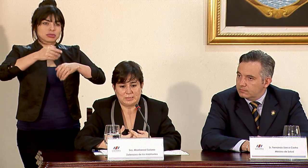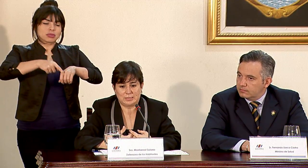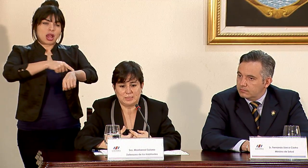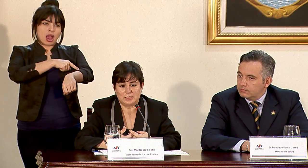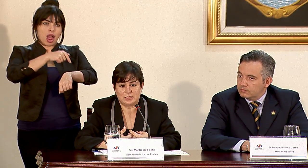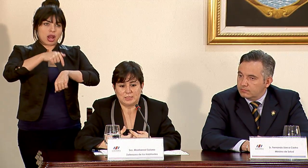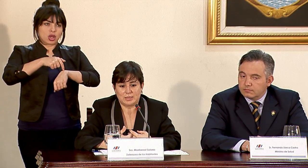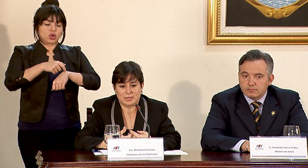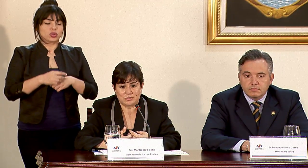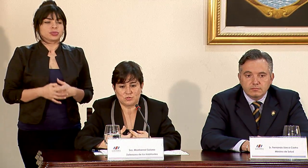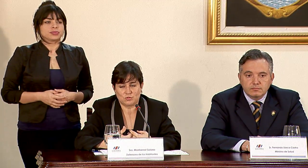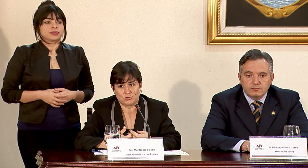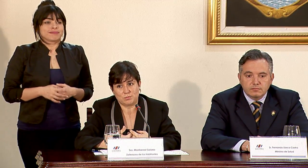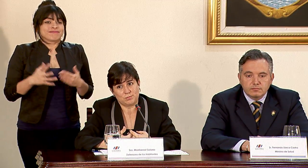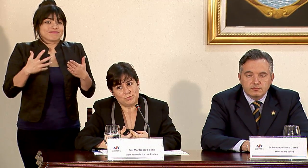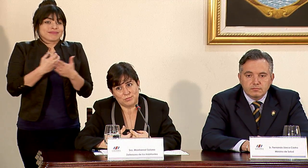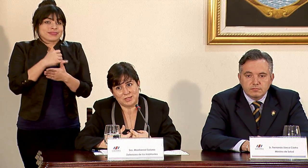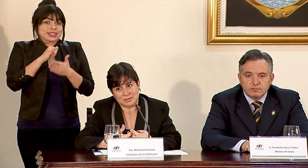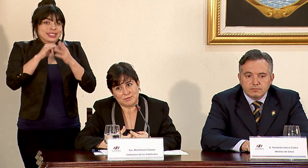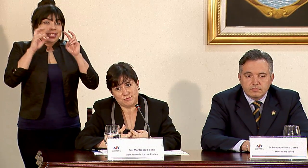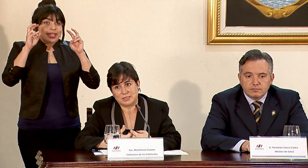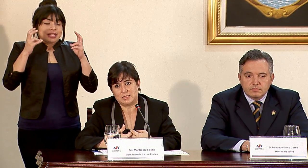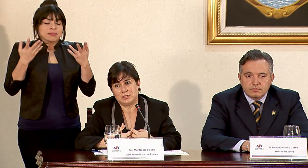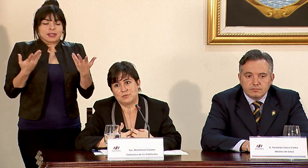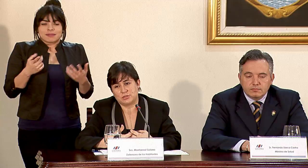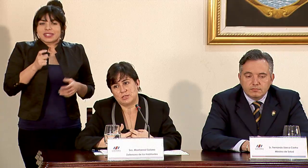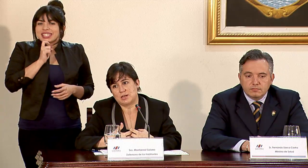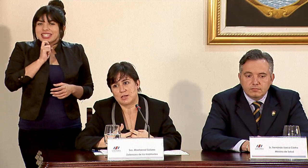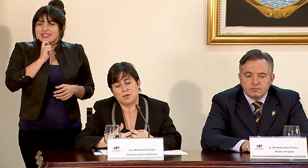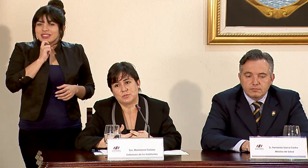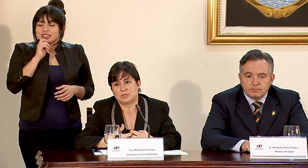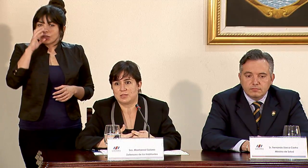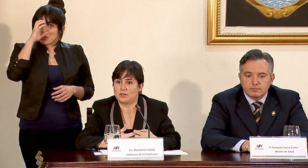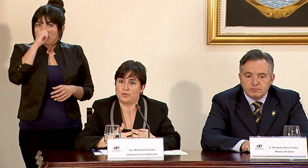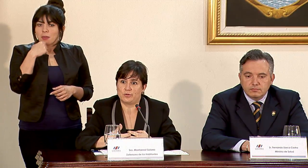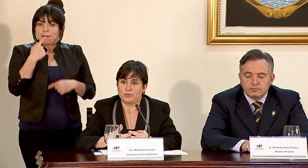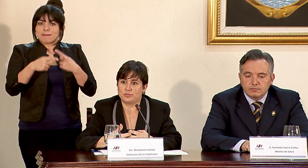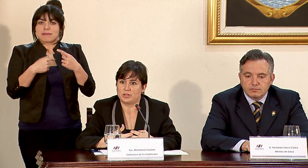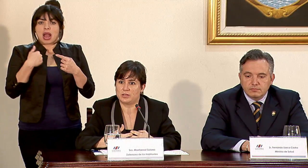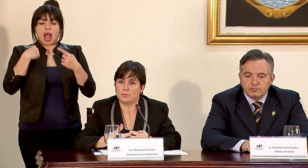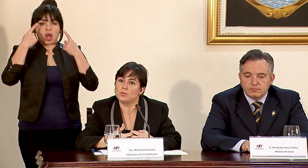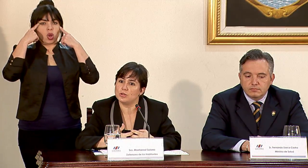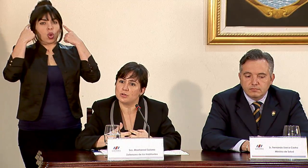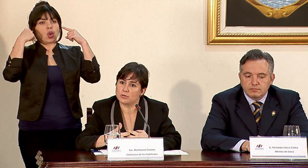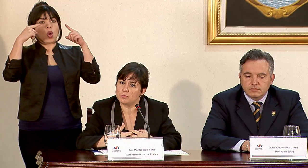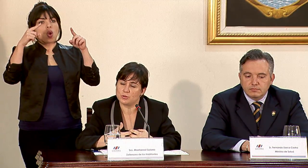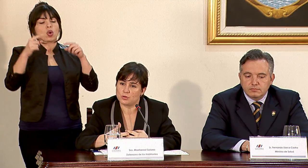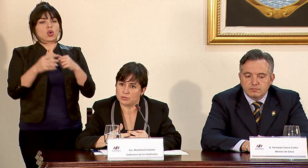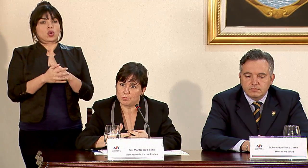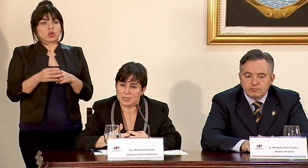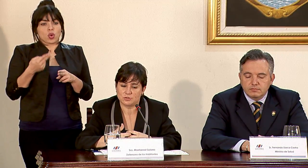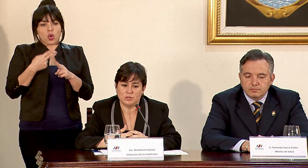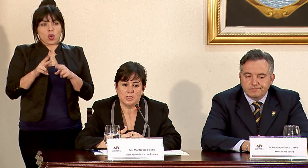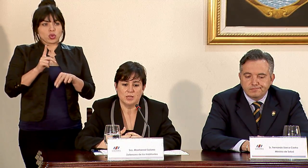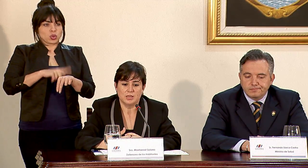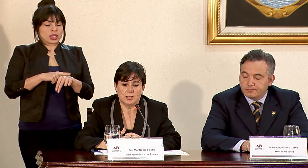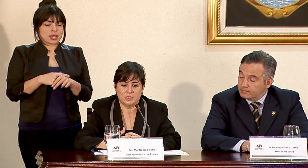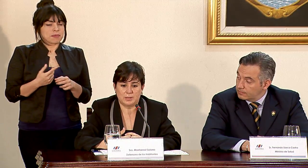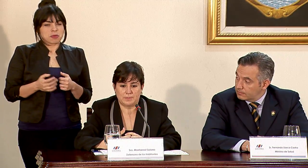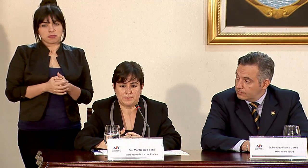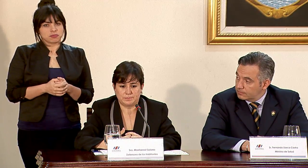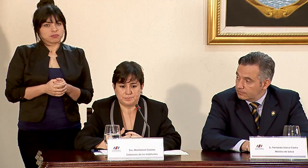Lamentablemente, en esto es difícil considerar que vamos a tener logros en muy corto plazo.